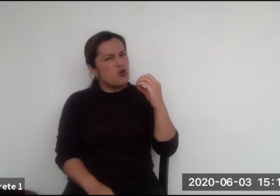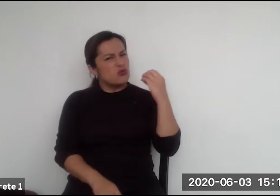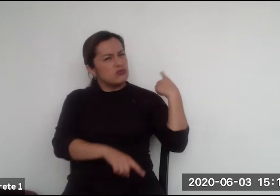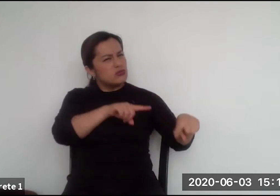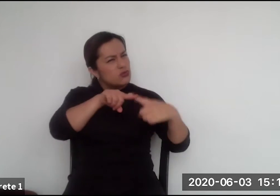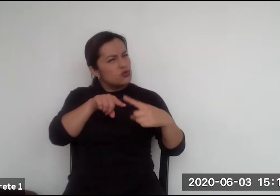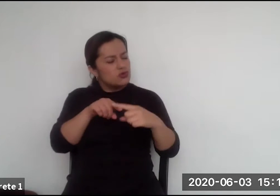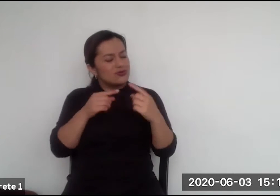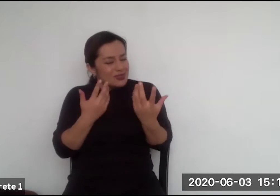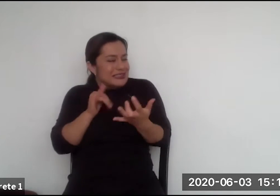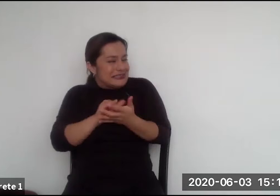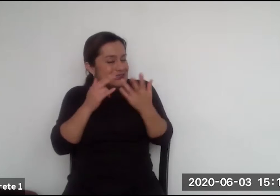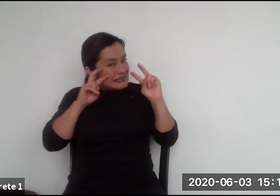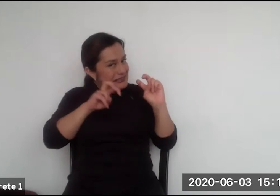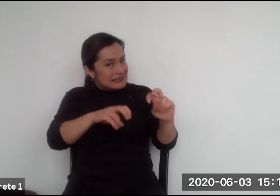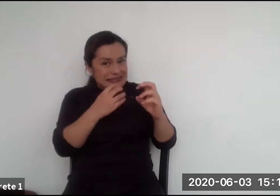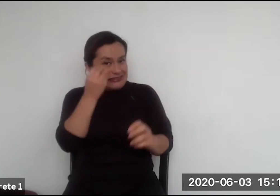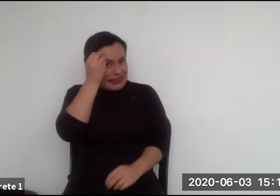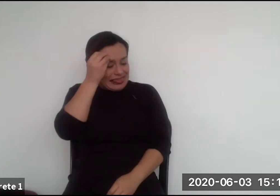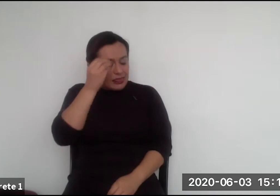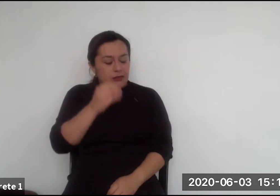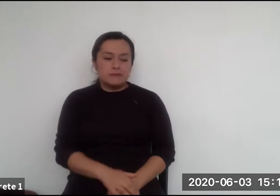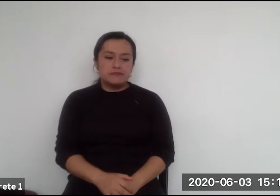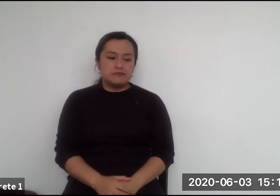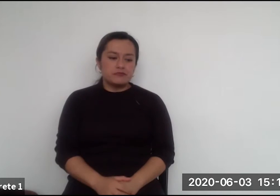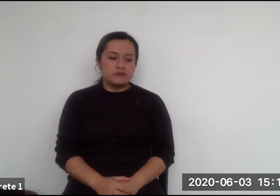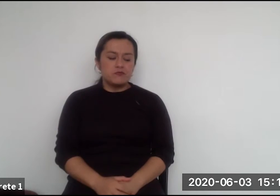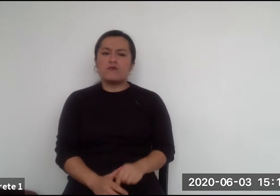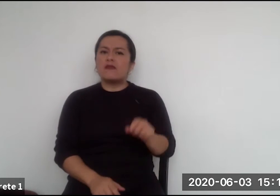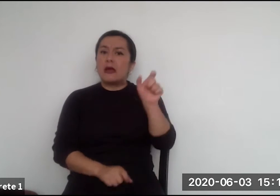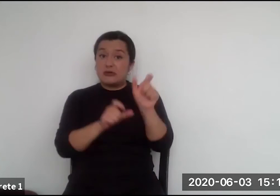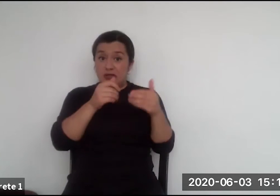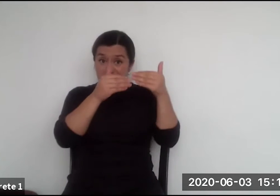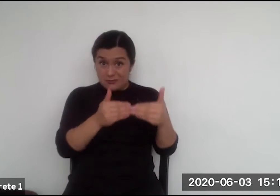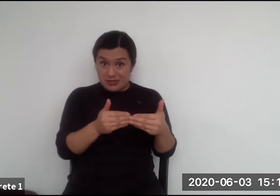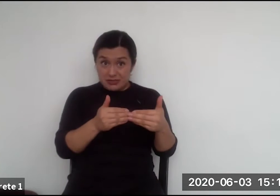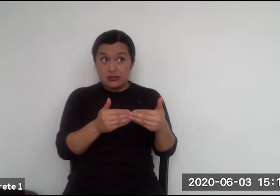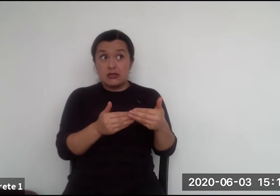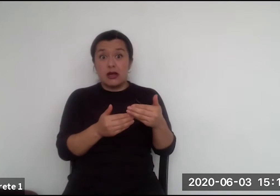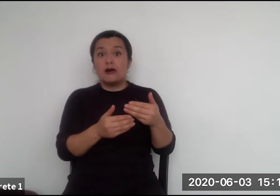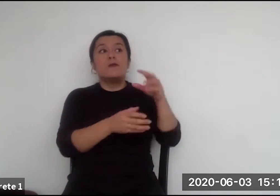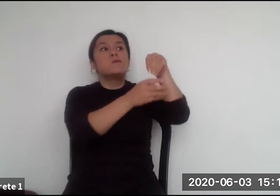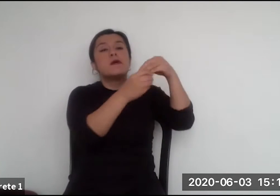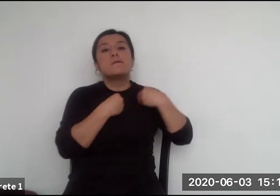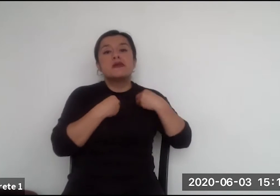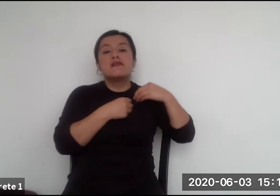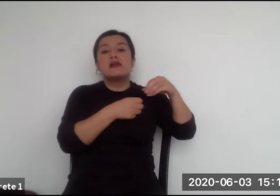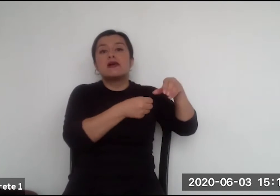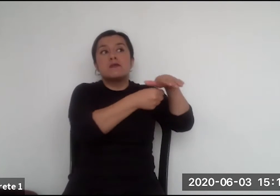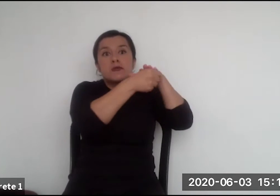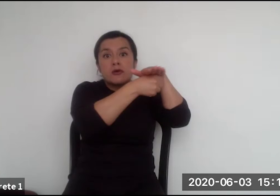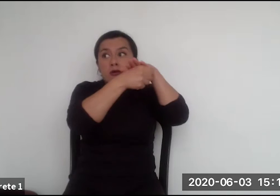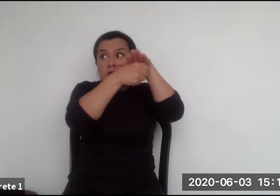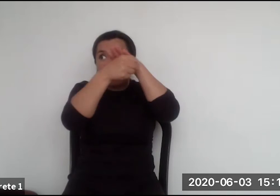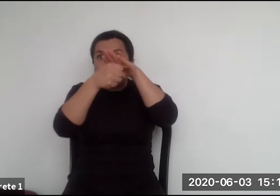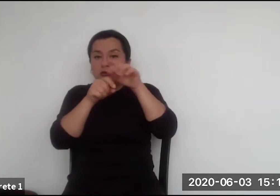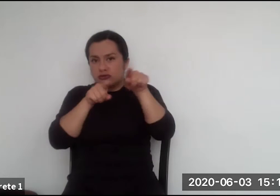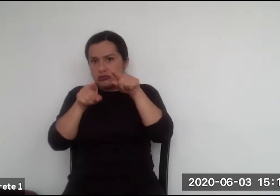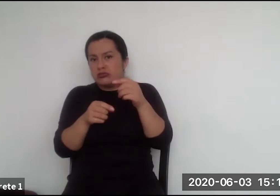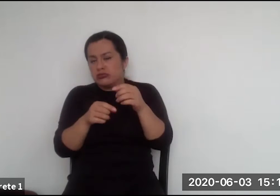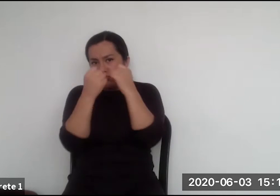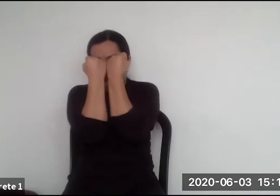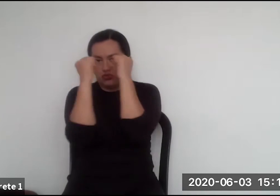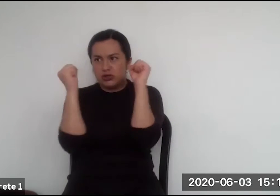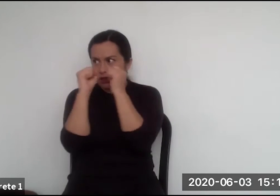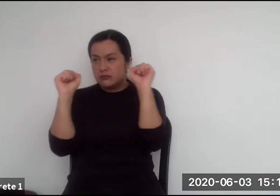Cómo las personas con discapacidad en ciertos sectores, en ciertos barrios, incluso en el municipio donde yo vivo, estas personas